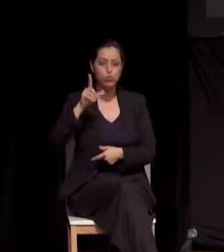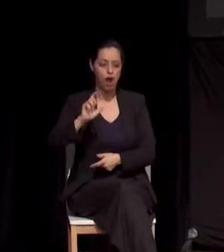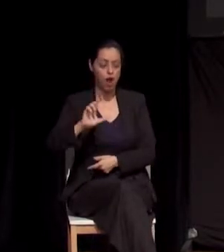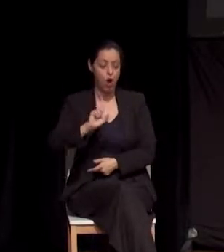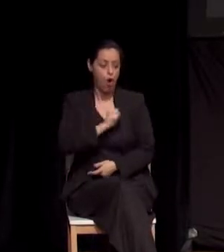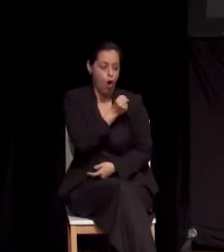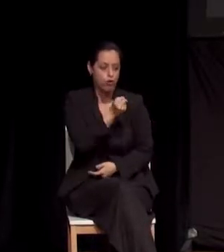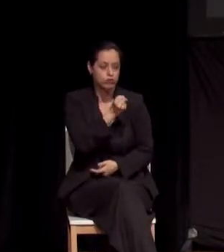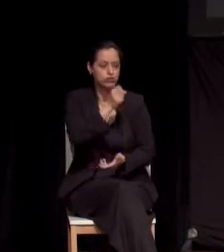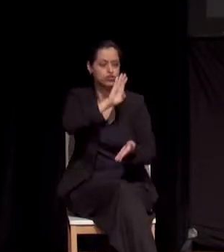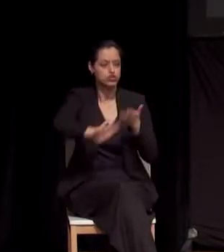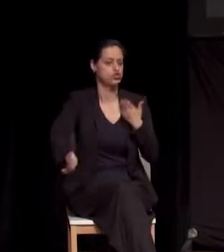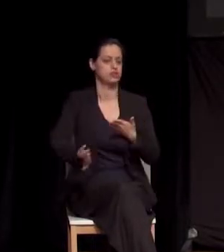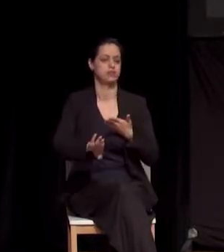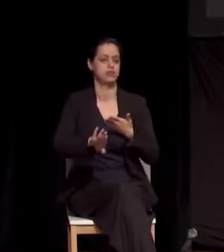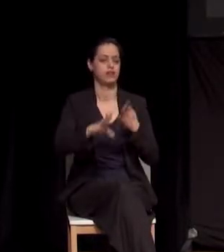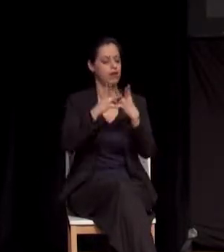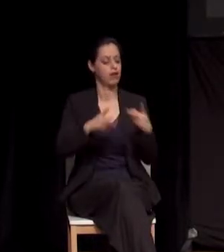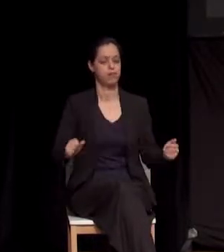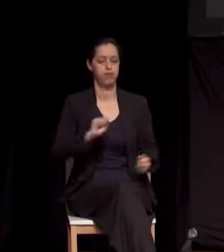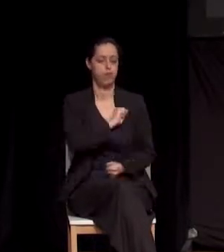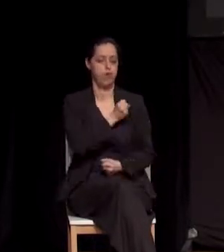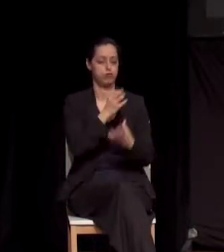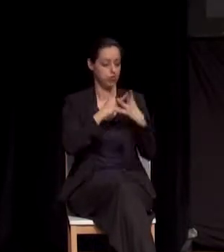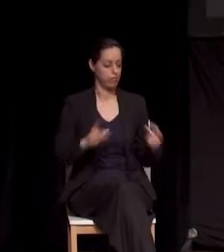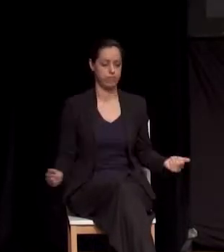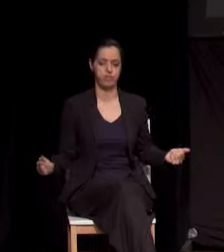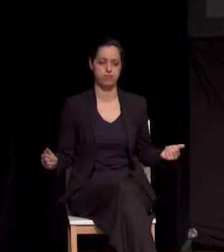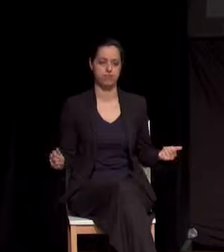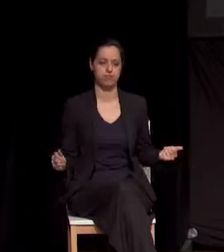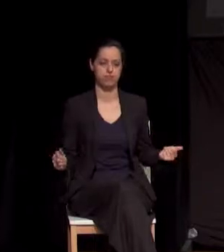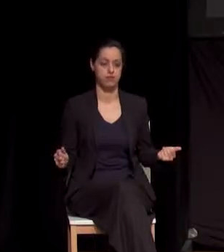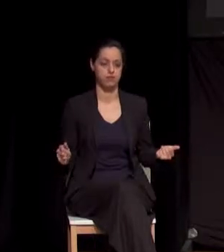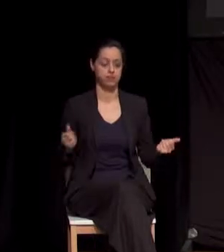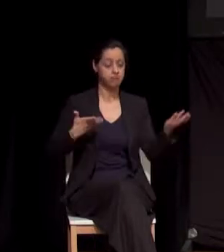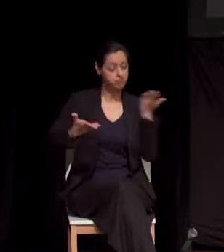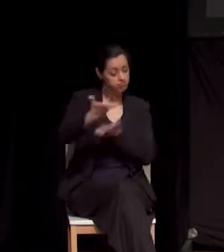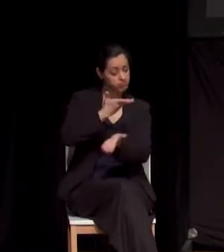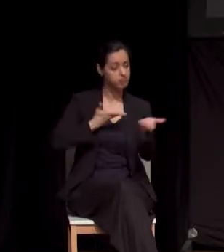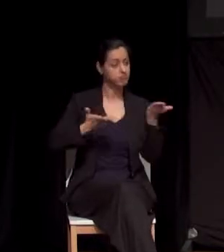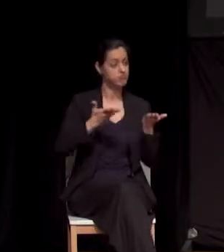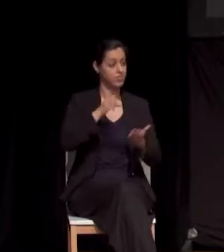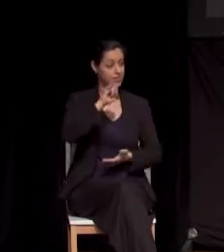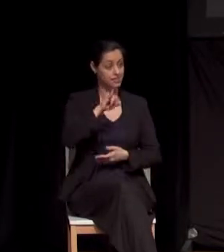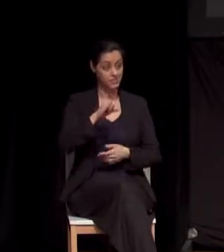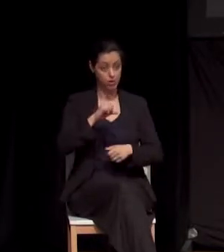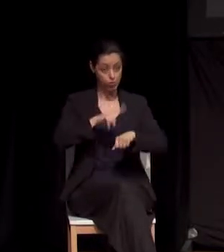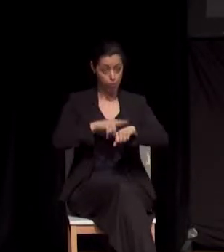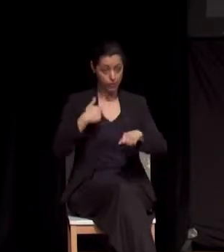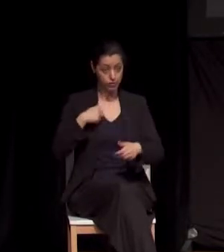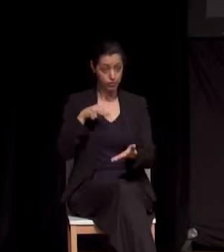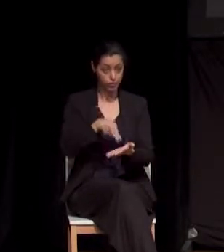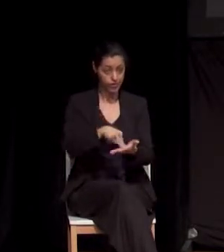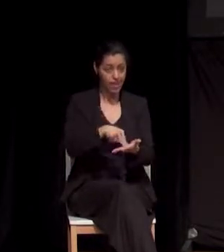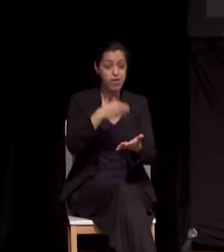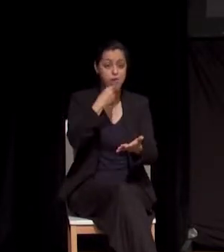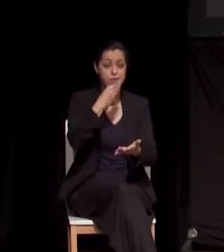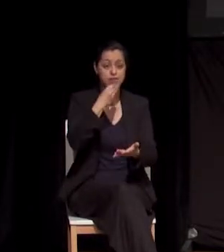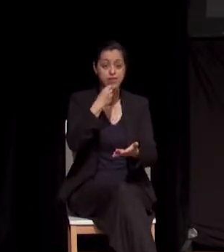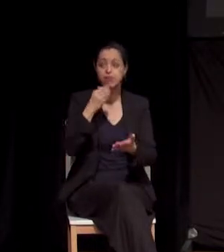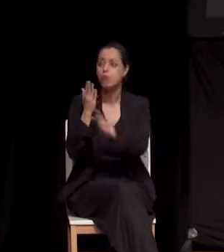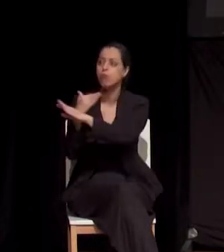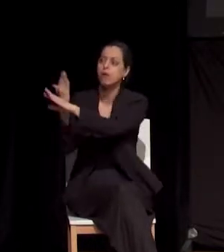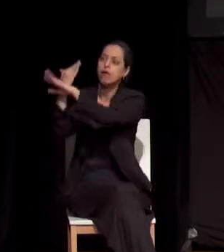nos divide para reinar sobre nós. Então, nesse momento, se eu estou aqui, esse menino que saiu perdido após o